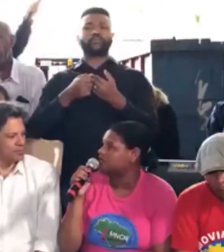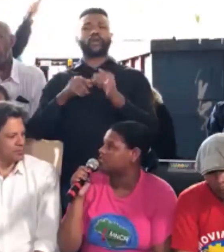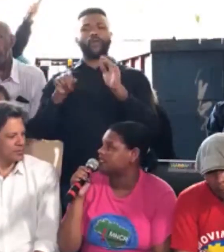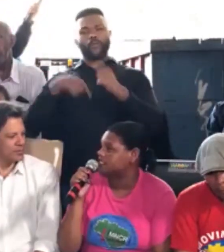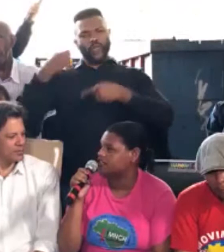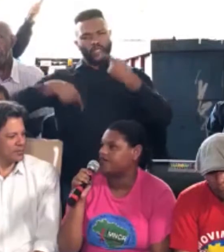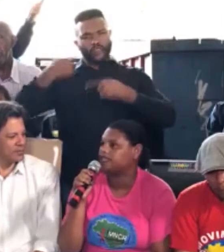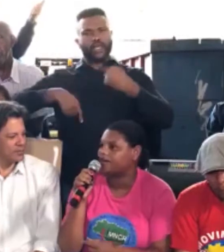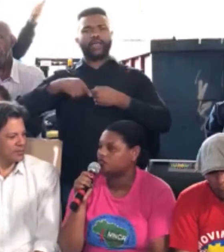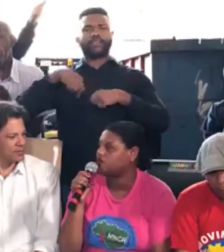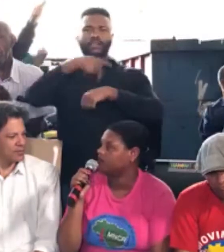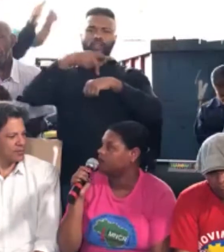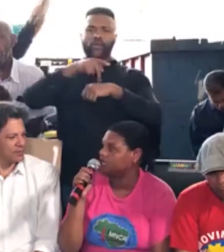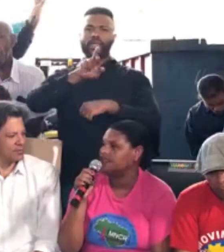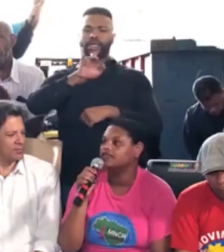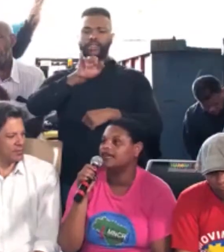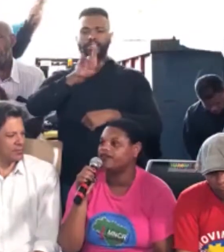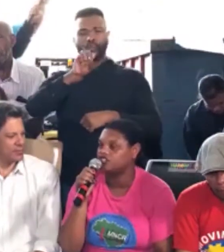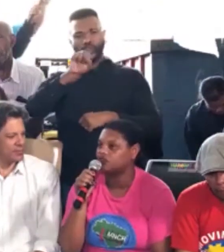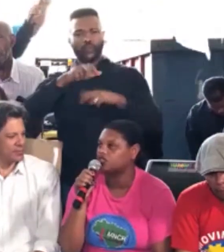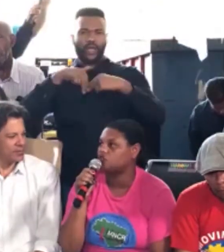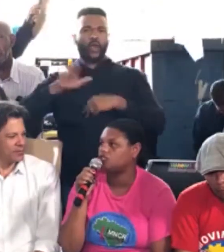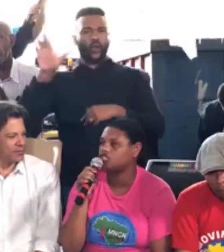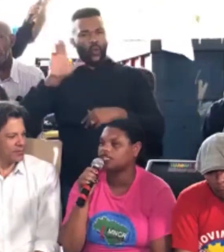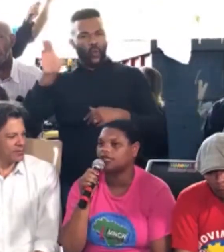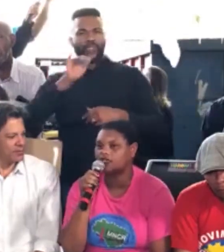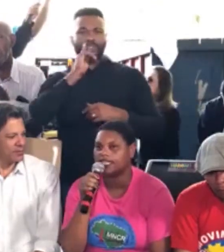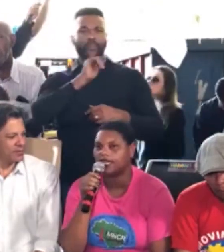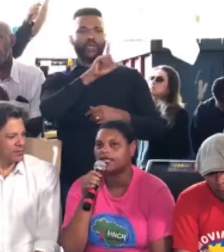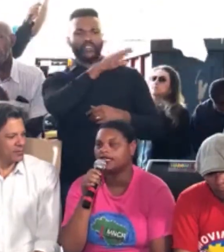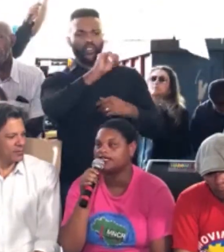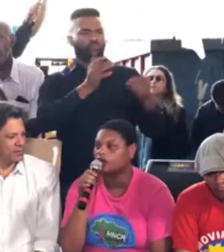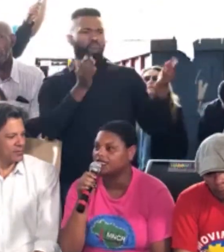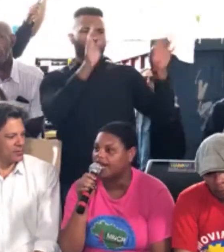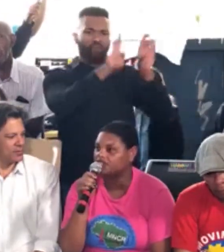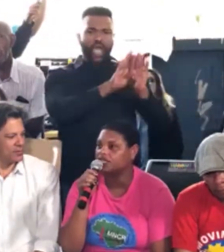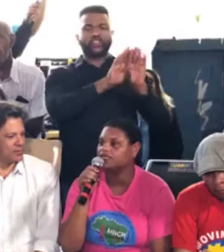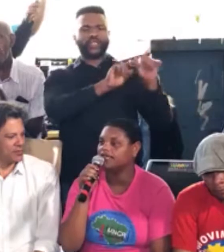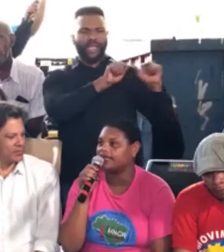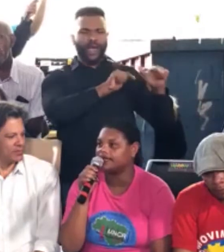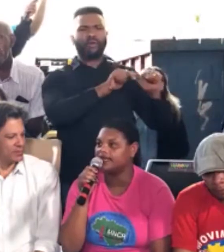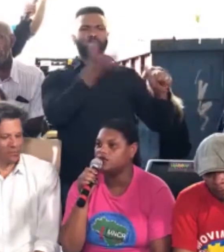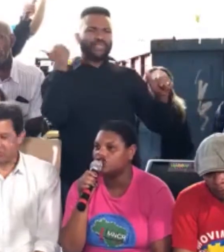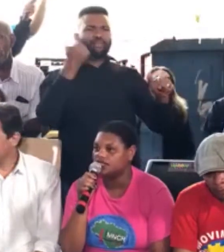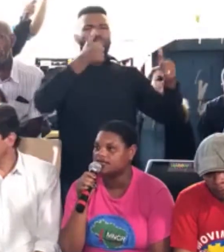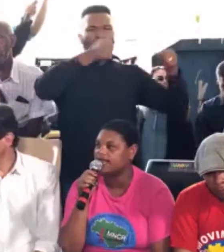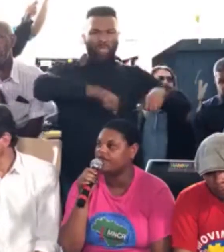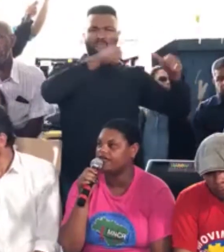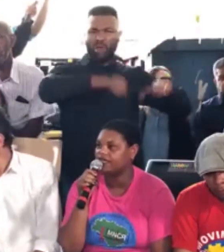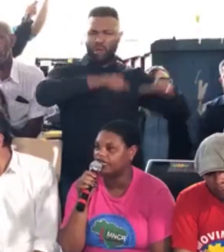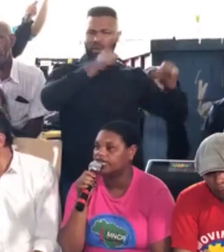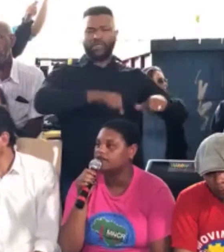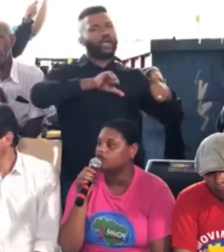Política Nacional de Resíduos, que veio a partir do governo Lula, fechando os lixões, tirando os catadores daquela insalubridade, daquela imundice que